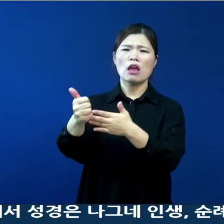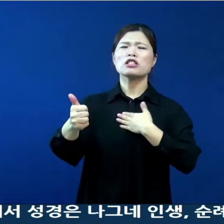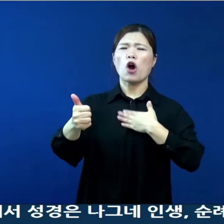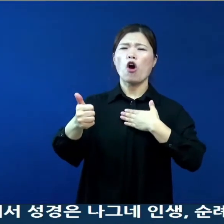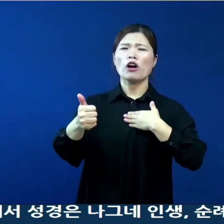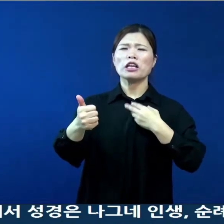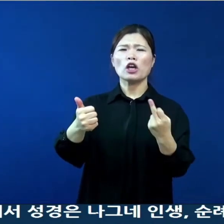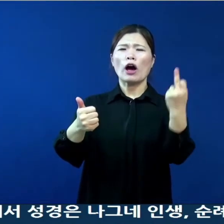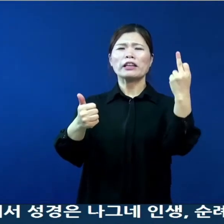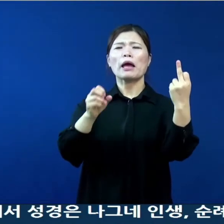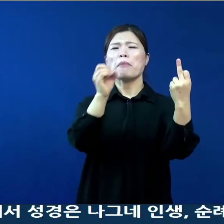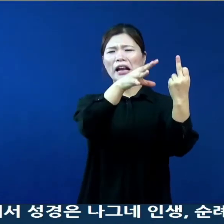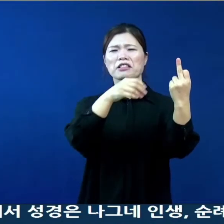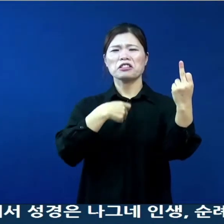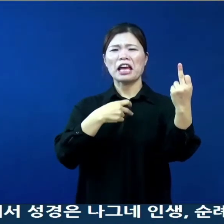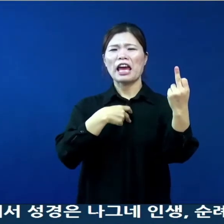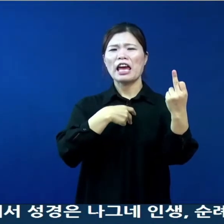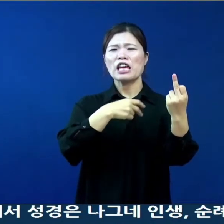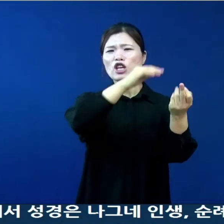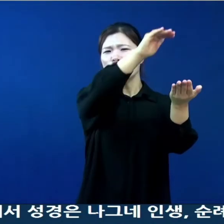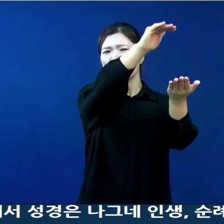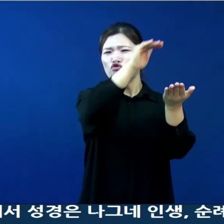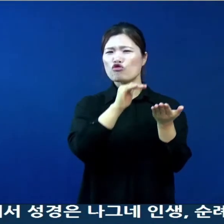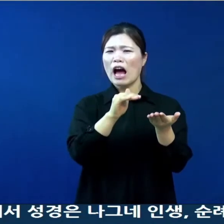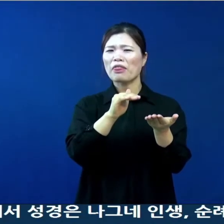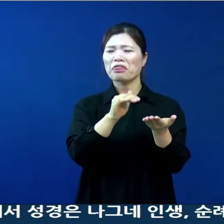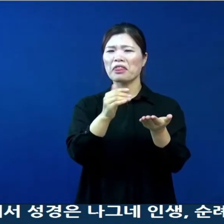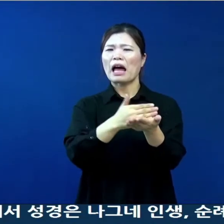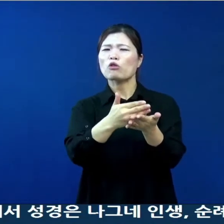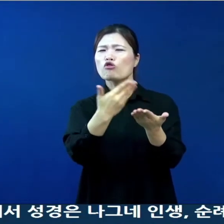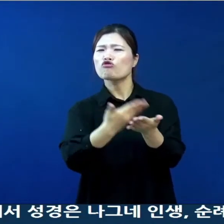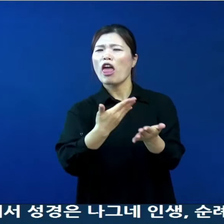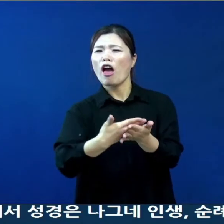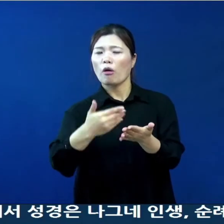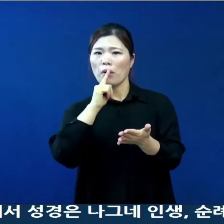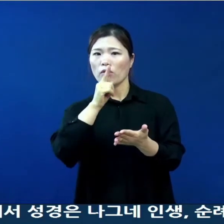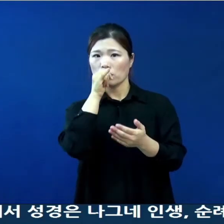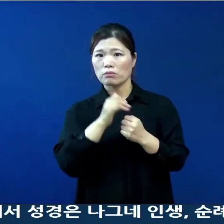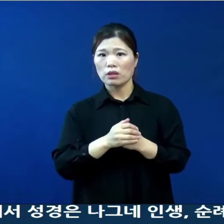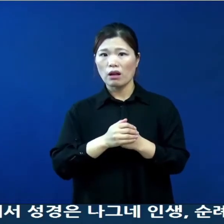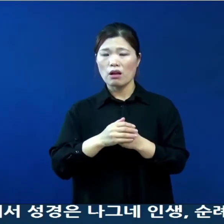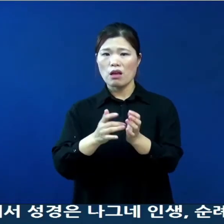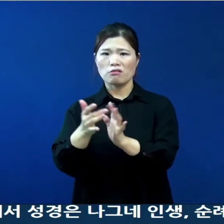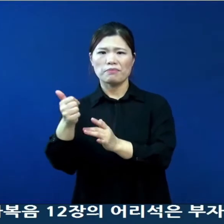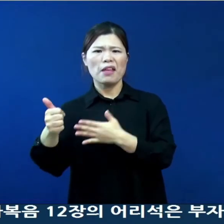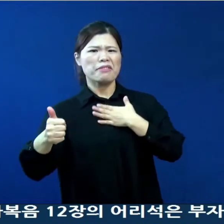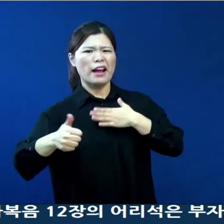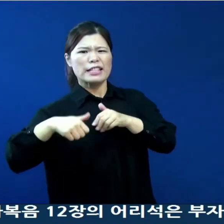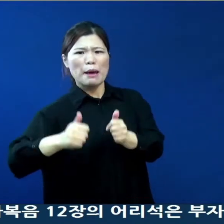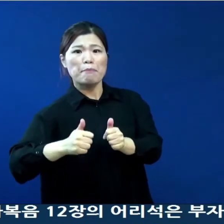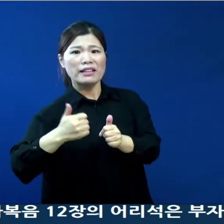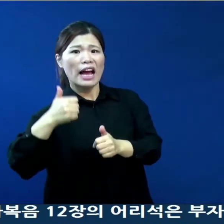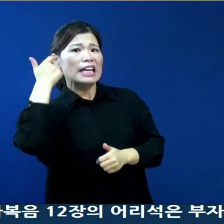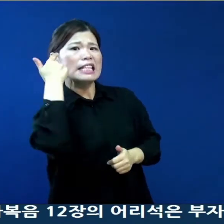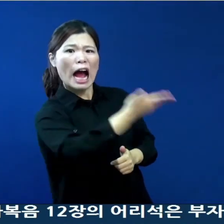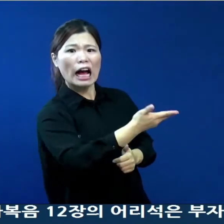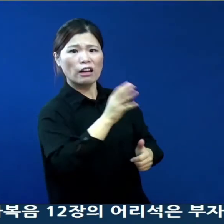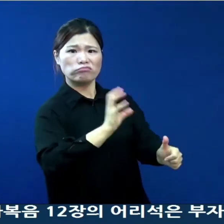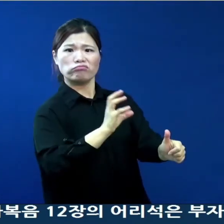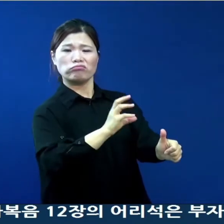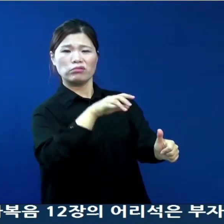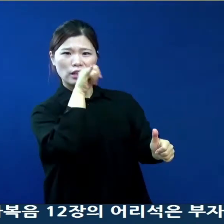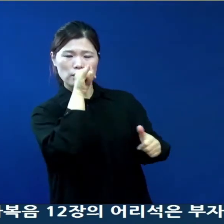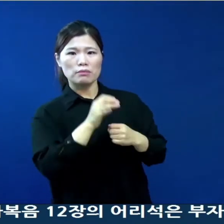있도록 해주십시오. 예수님 어떻게 말씀하십니까? 이 사람아 내가 언제 물건을 나누는 재판장으로 삼았느냐라고 책망하시면서